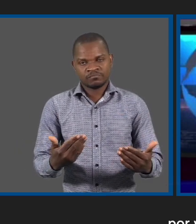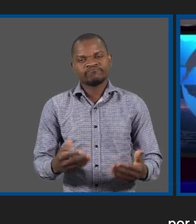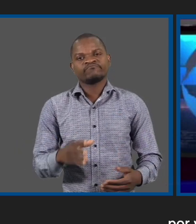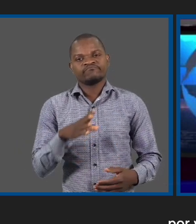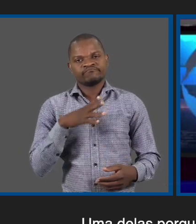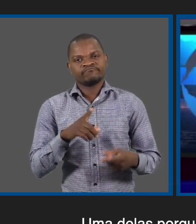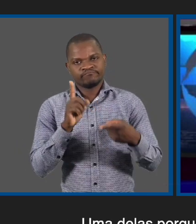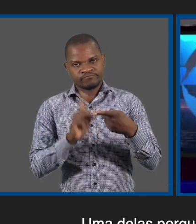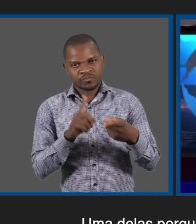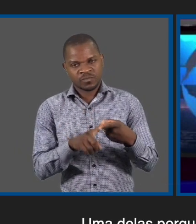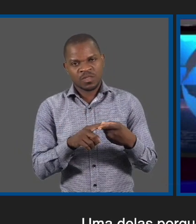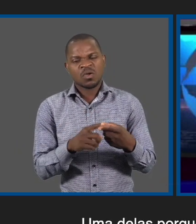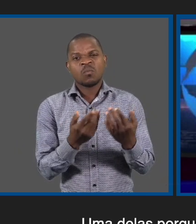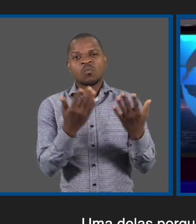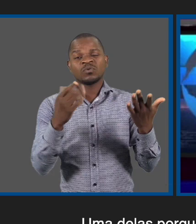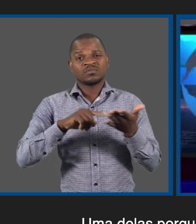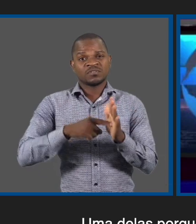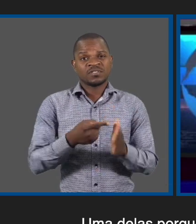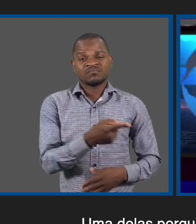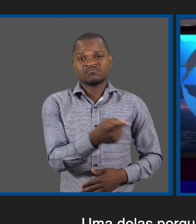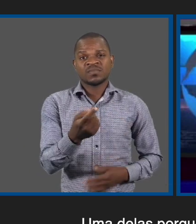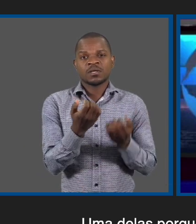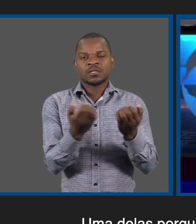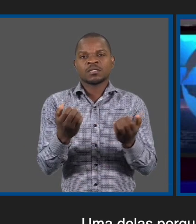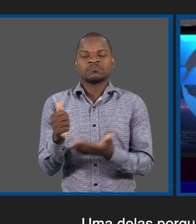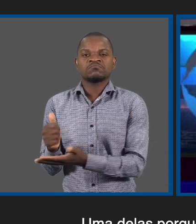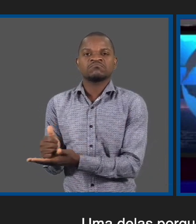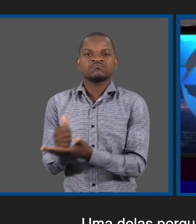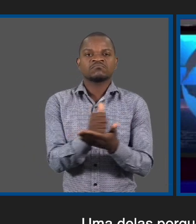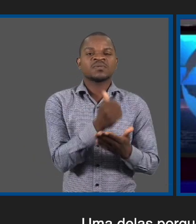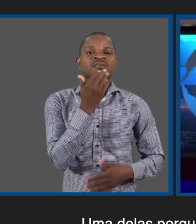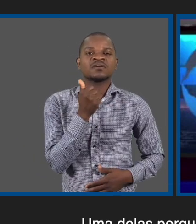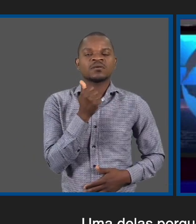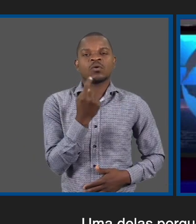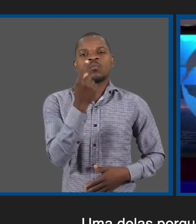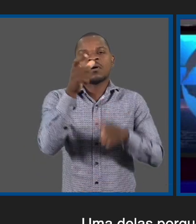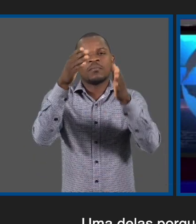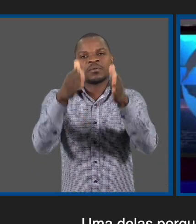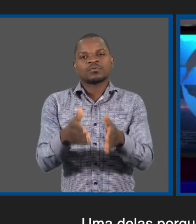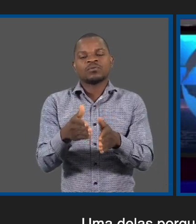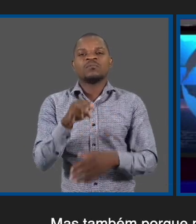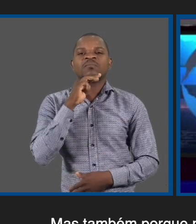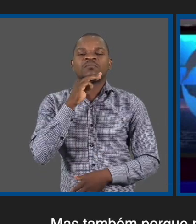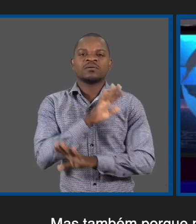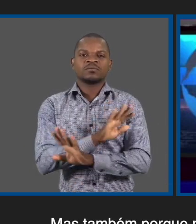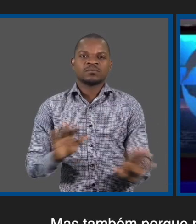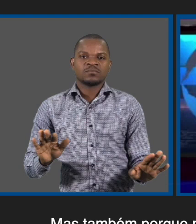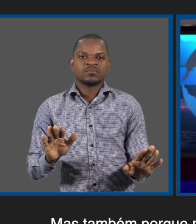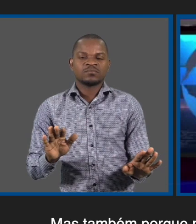vários motivos. Uma delas, porque em muitos casos elas só têm uma cuidadora, vivem com a mãe.